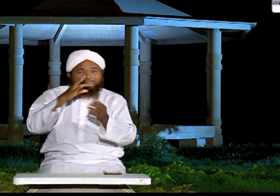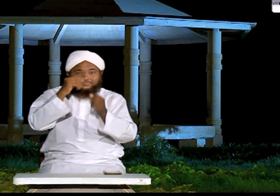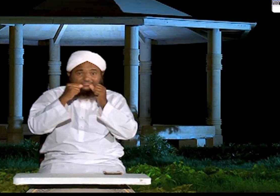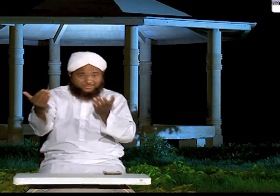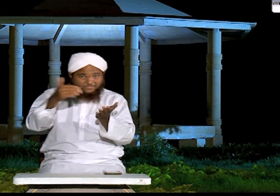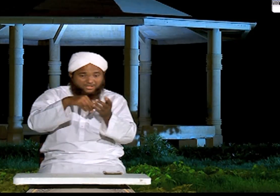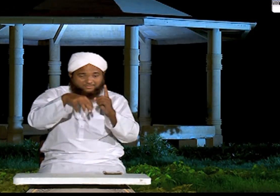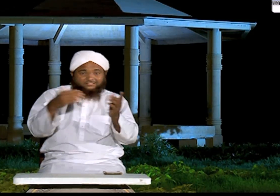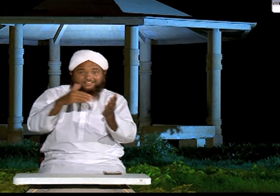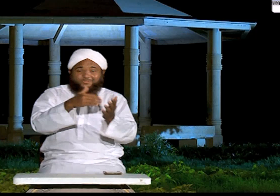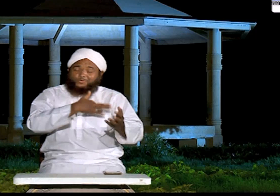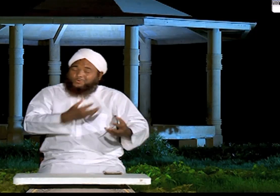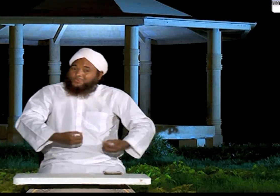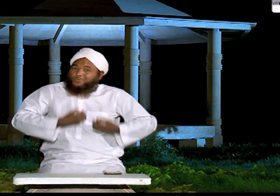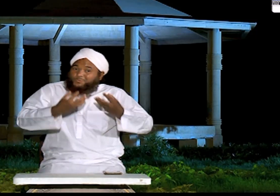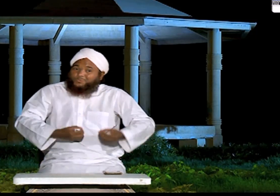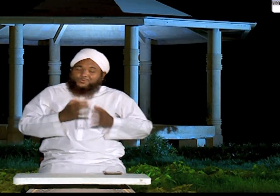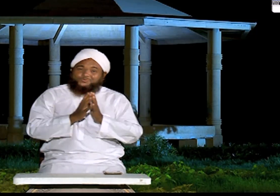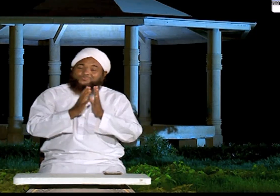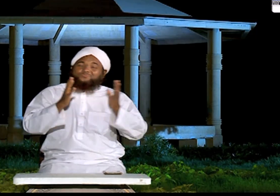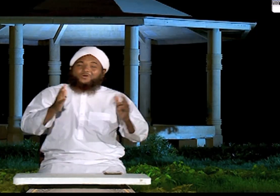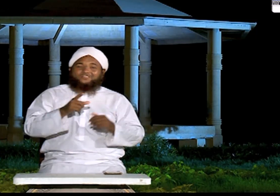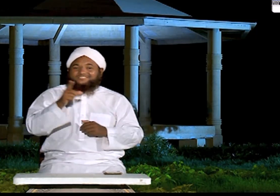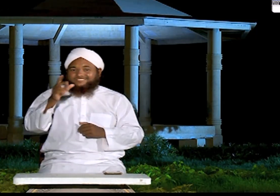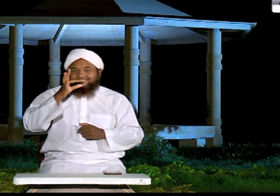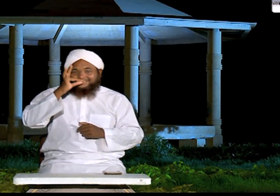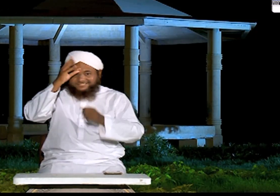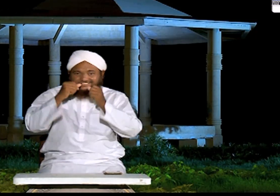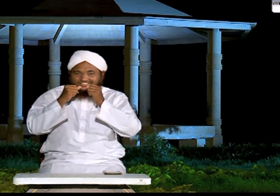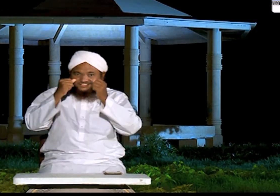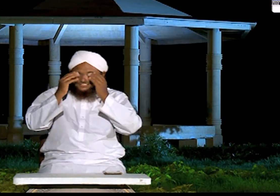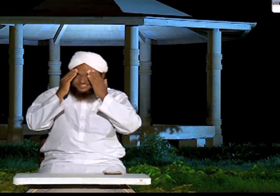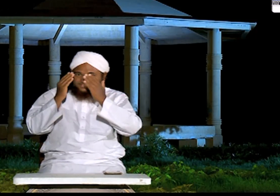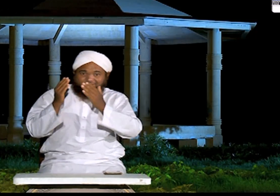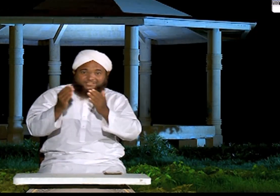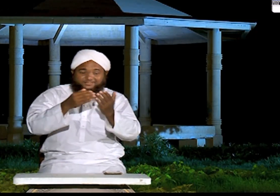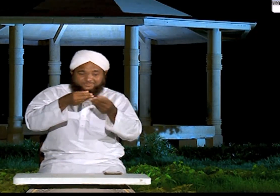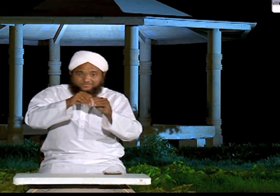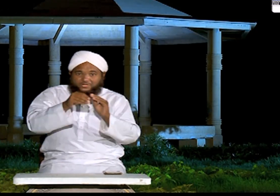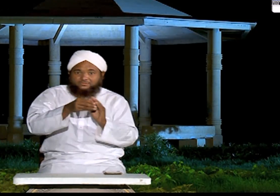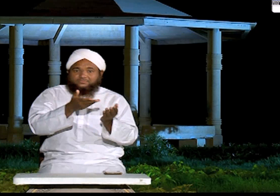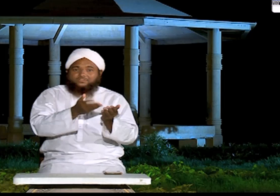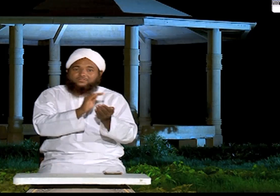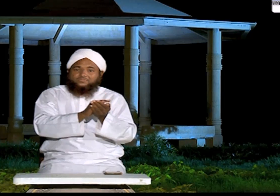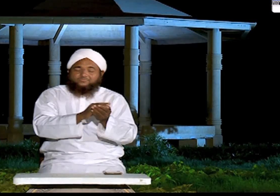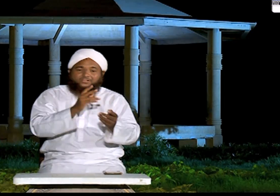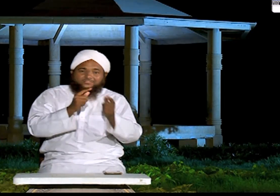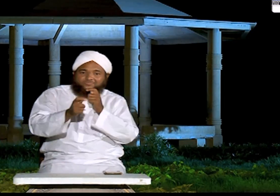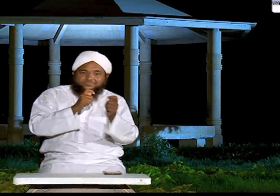تو ان میں خوشی کی لہر دوڑ گئی انہوں نے بارگاہ رسالت میں طبعہ کا خط پہنچانے کے لیے آپس میں مشاورت